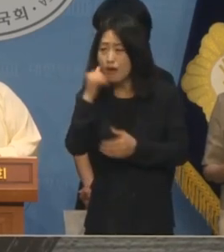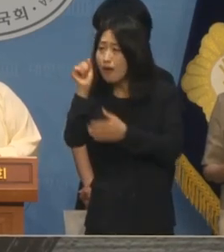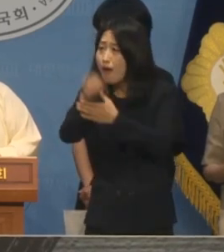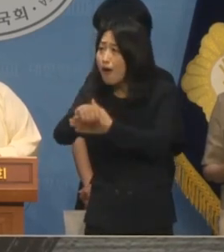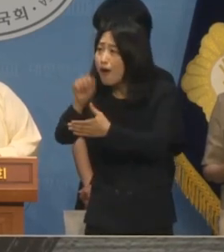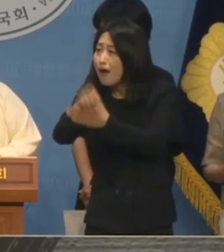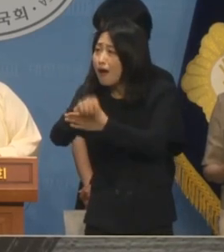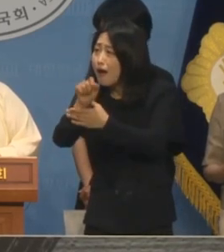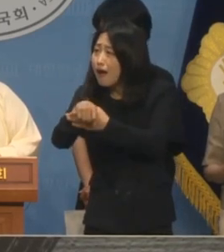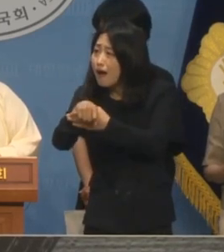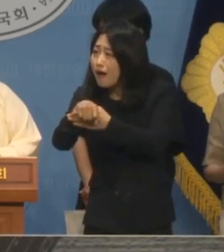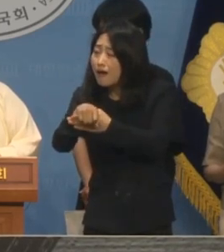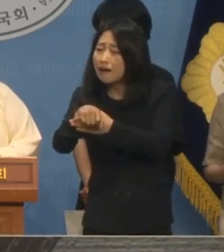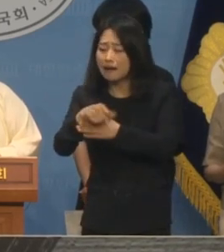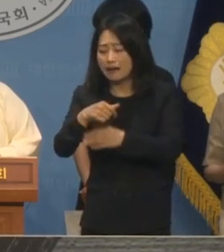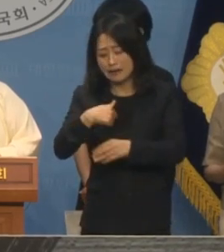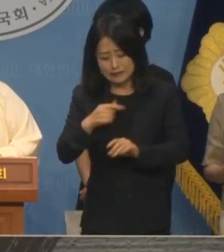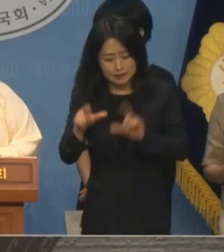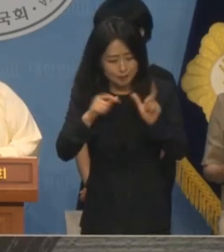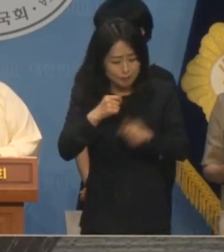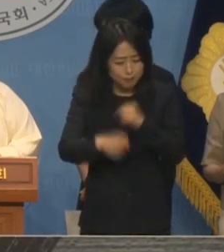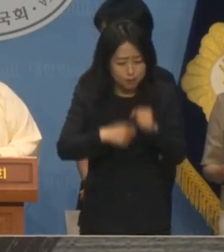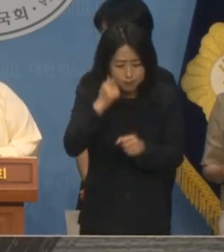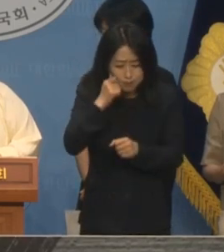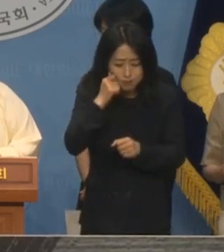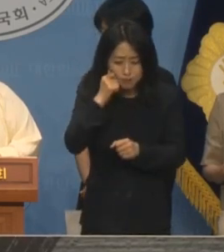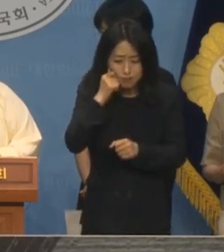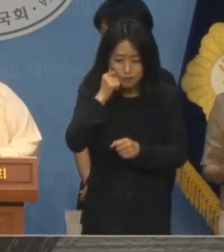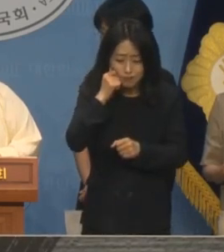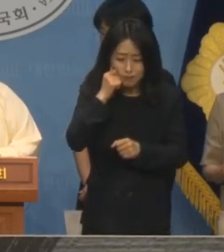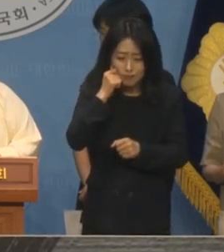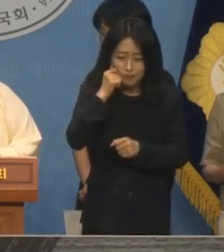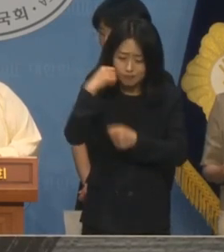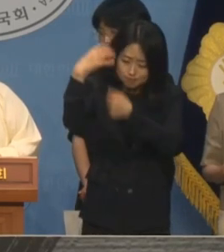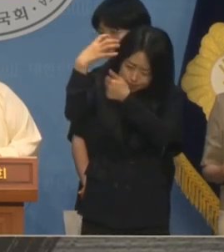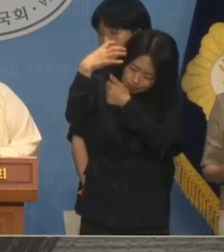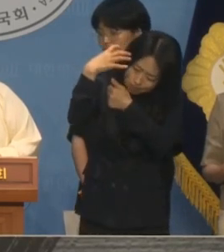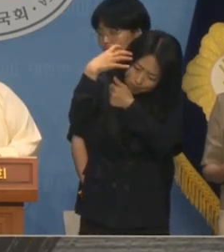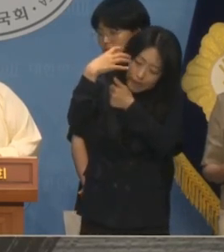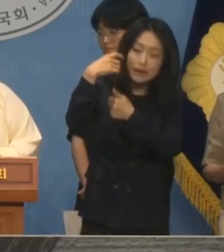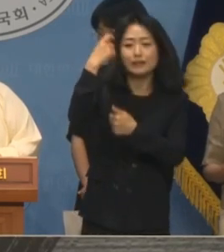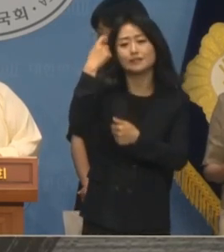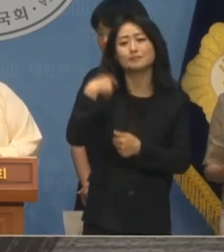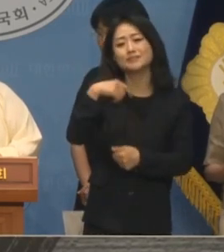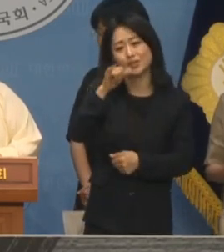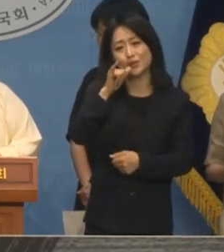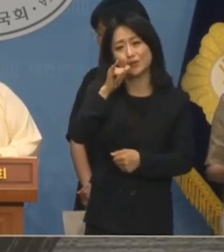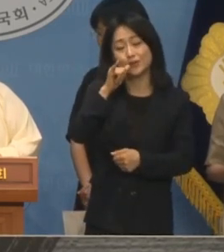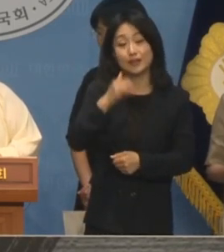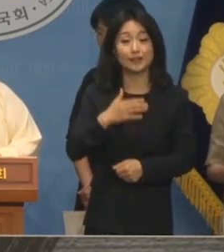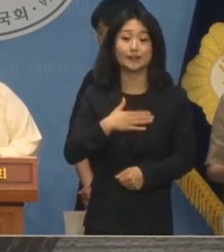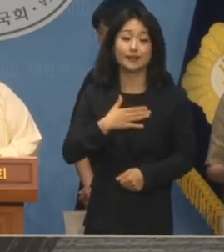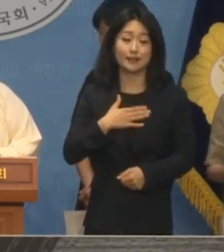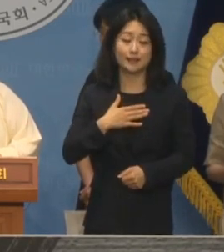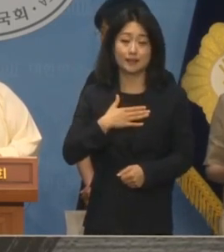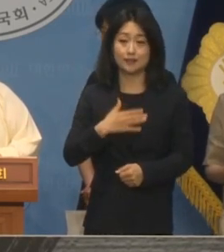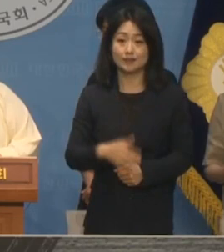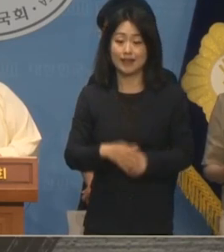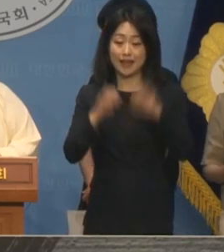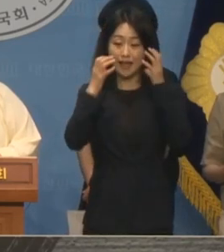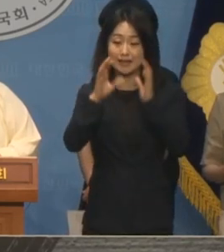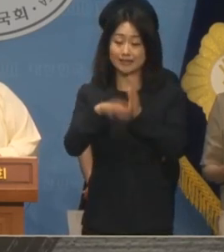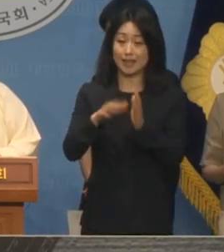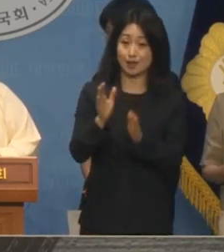누군가에게 허락을 구해야 하는 사람들만 느끼는 싸늘함입니다. 저는 아기